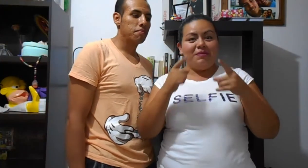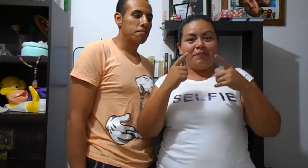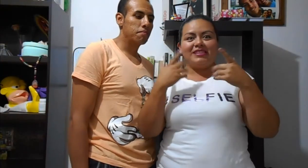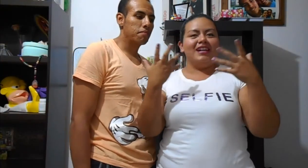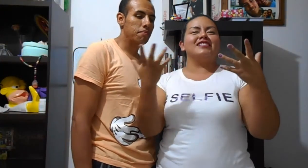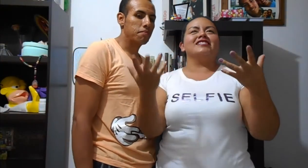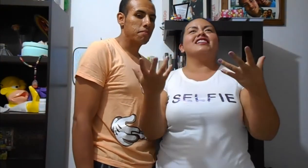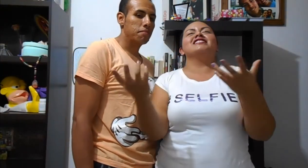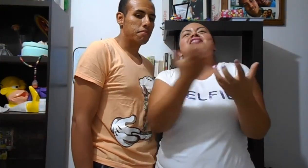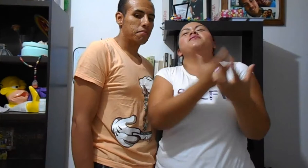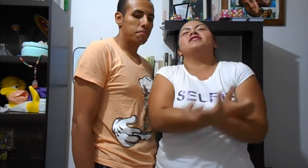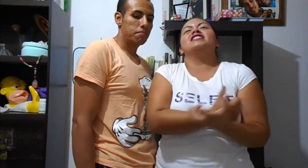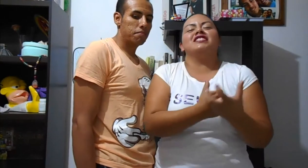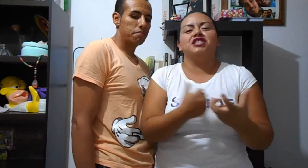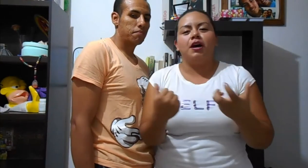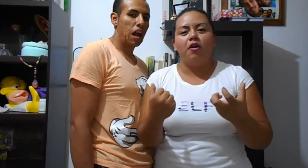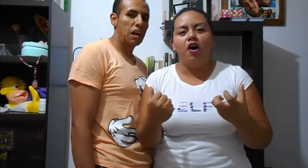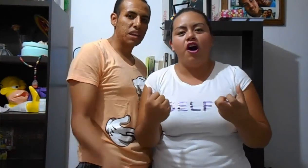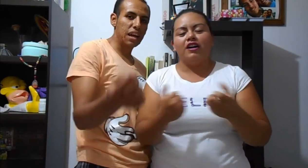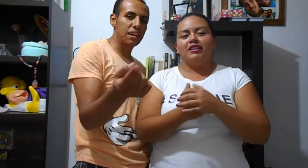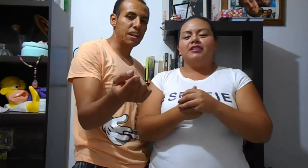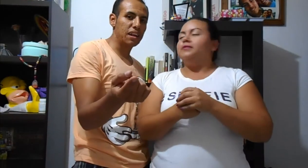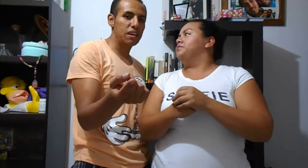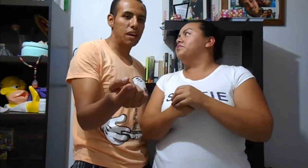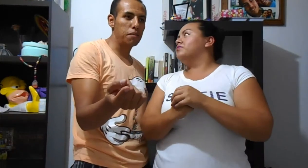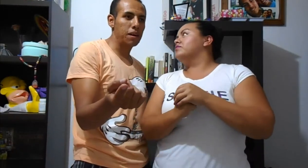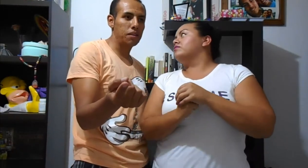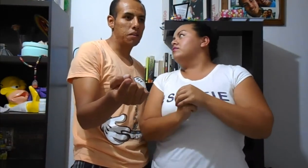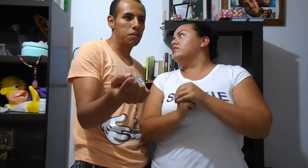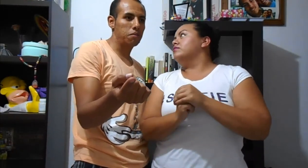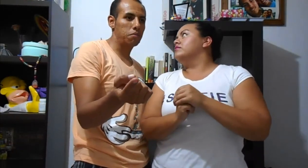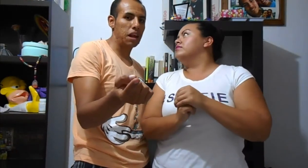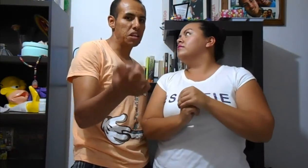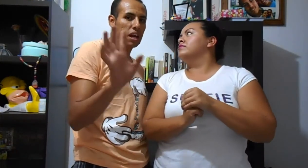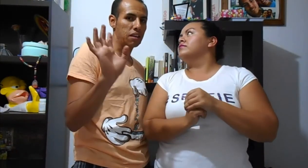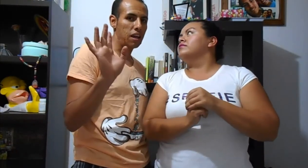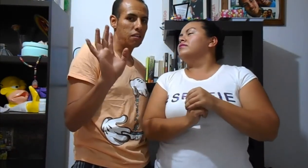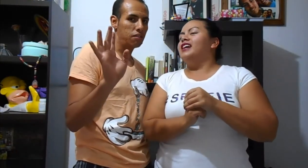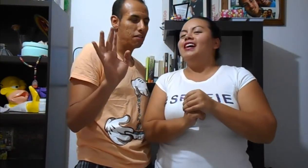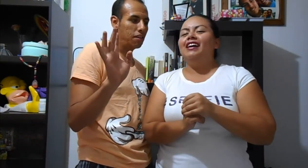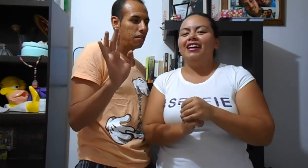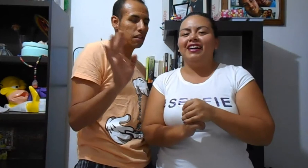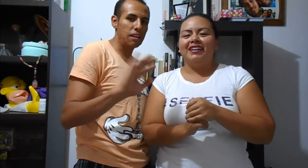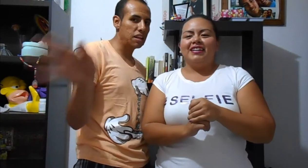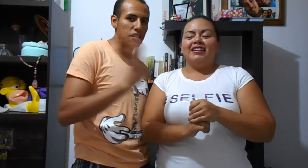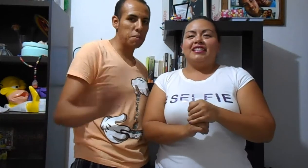ayúdenme a pensar qué castigo ponerle a este No, chavo. tienen nada más 3 días, ¿eh? 3 días